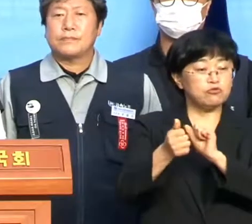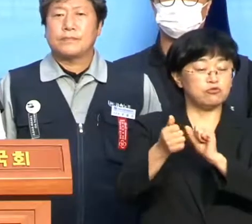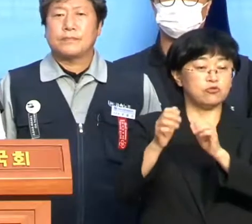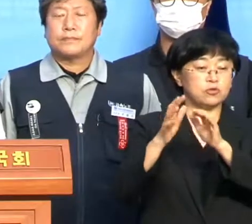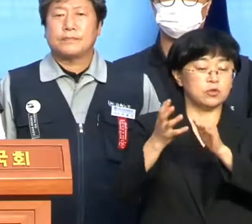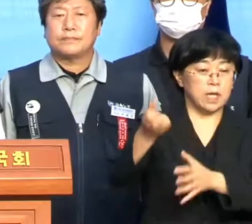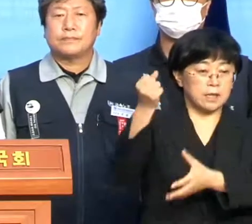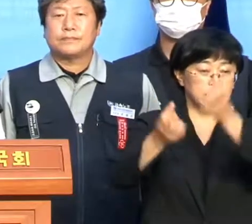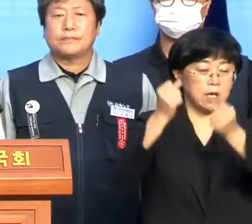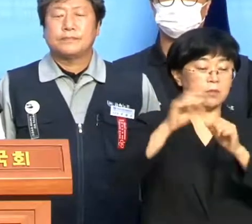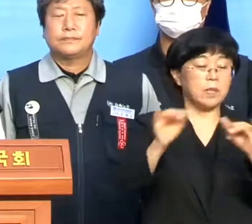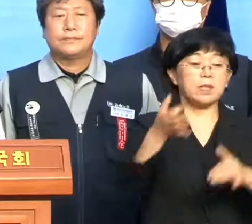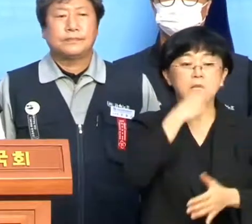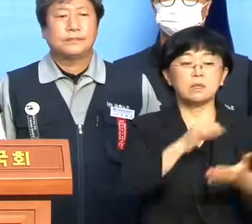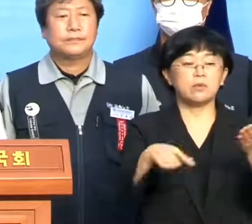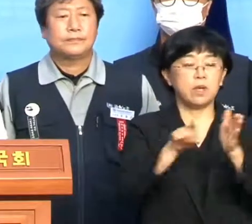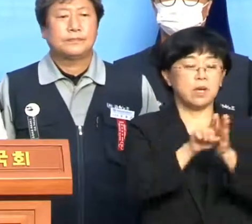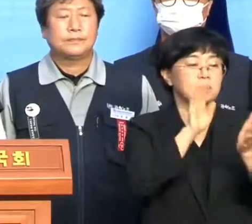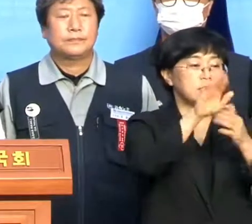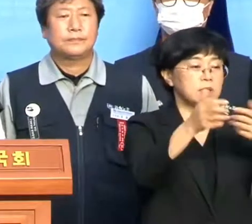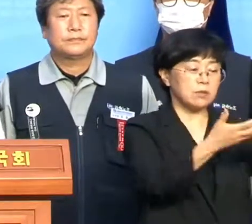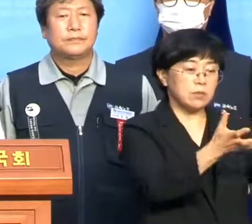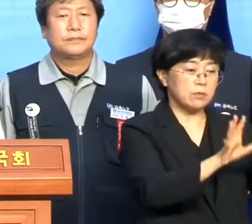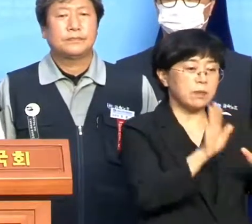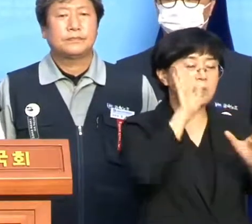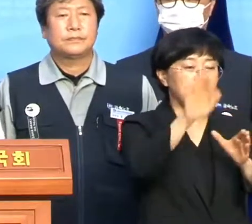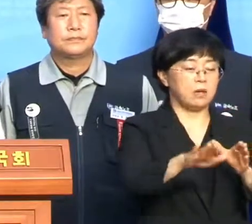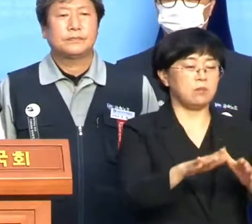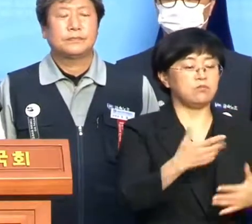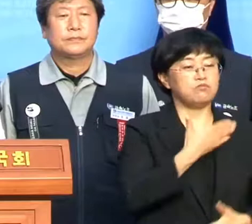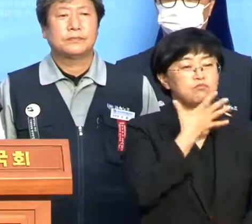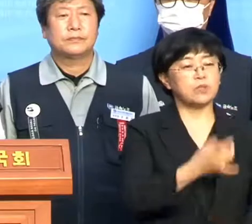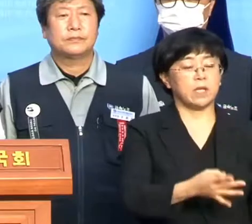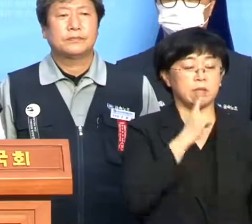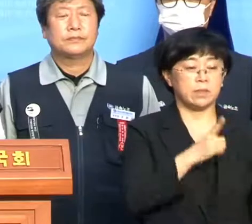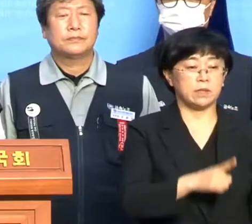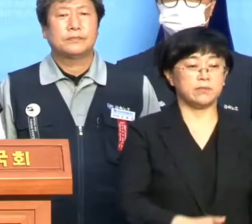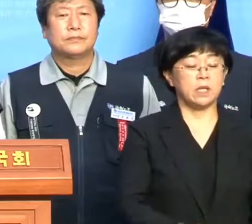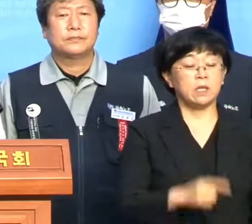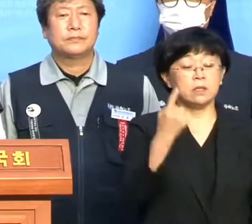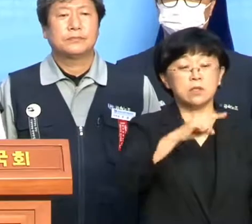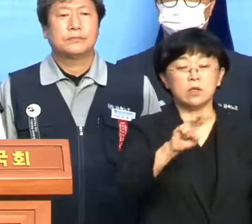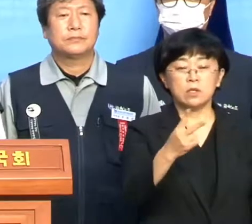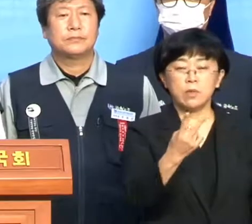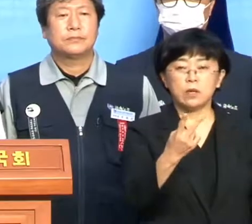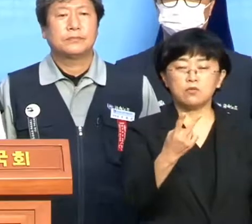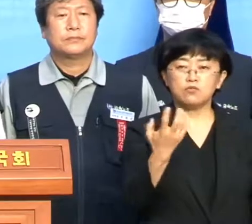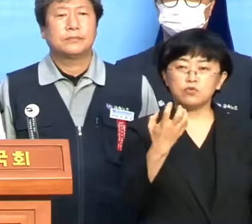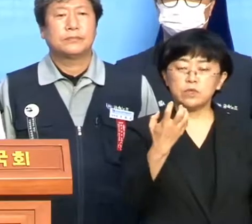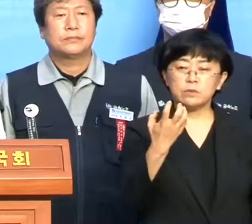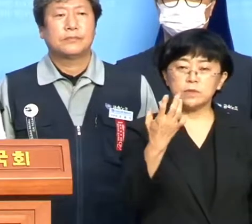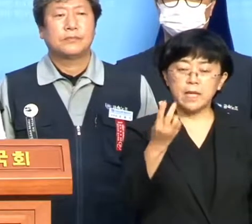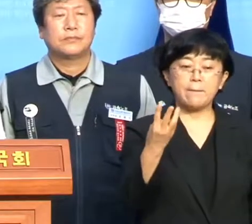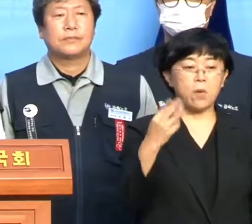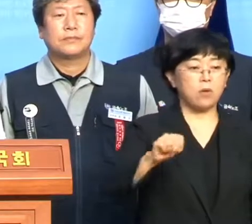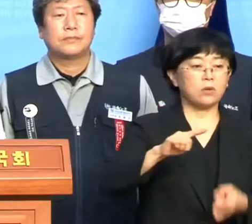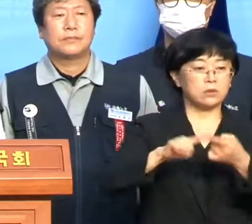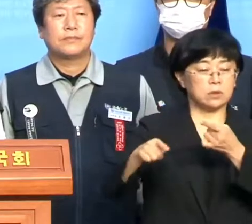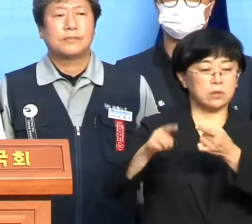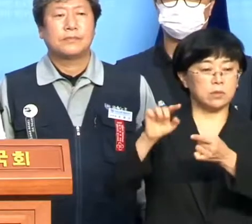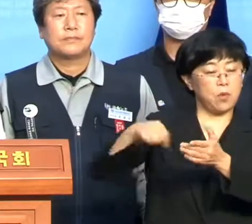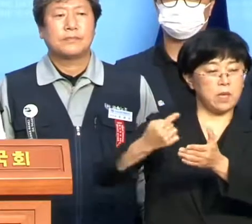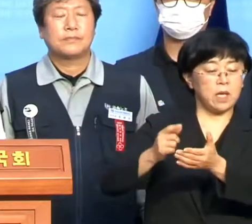전체 구성원 의 미래를 갉아 먹고 있습니다 그리고 1293 억 원을 투입하여 자사